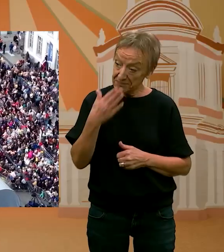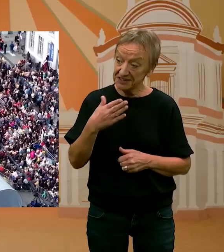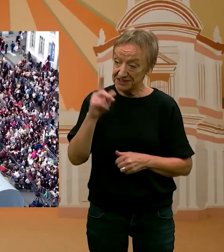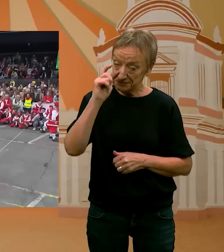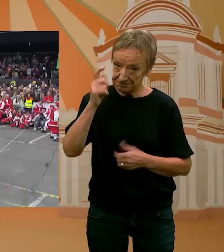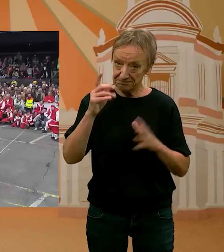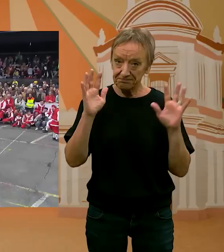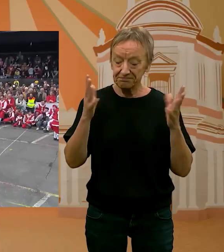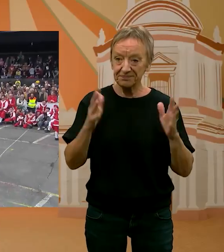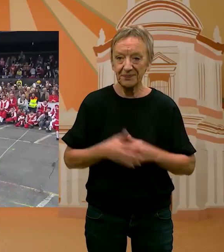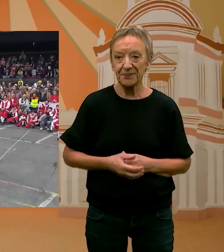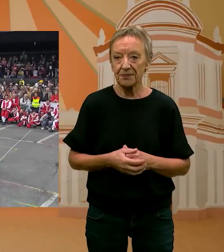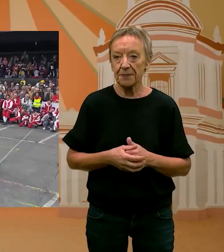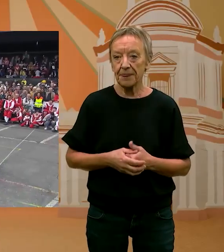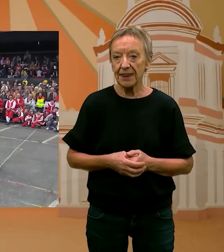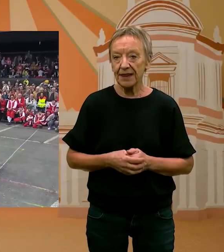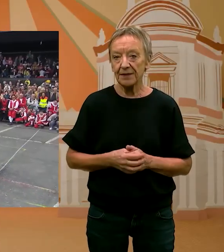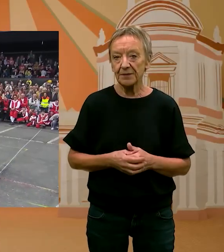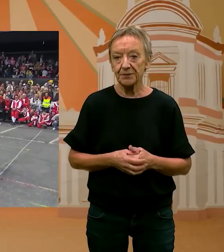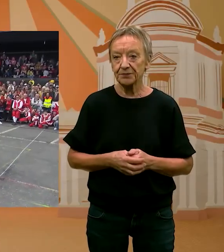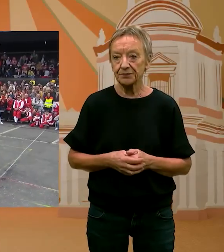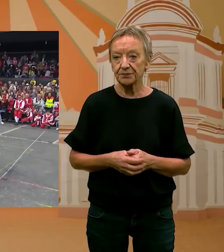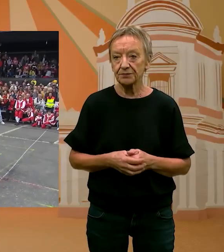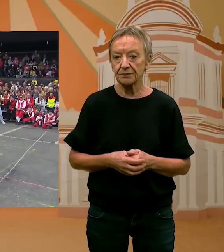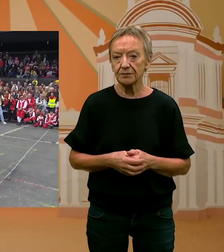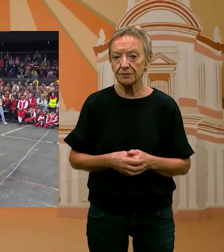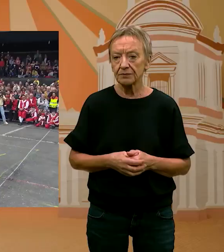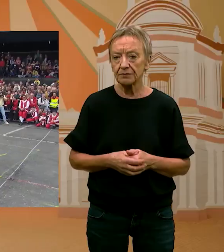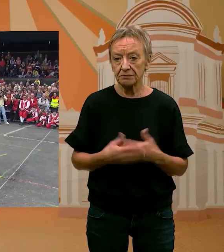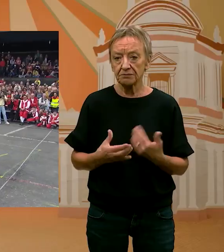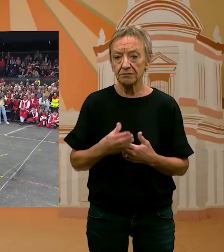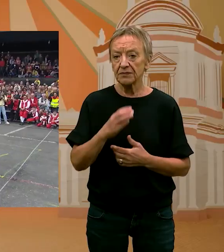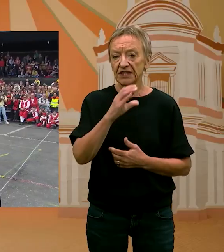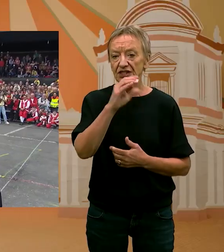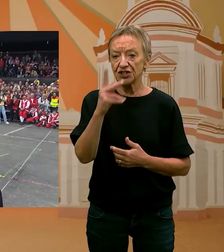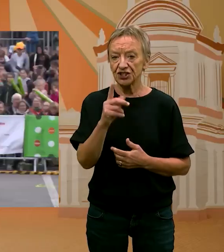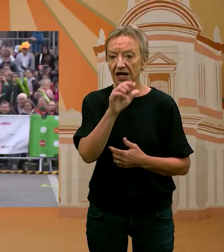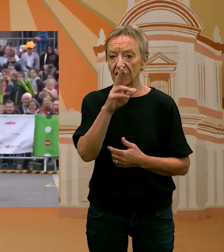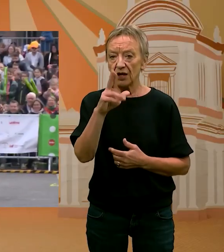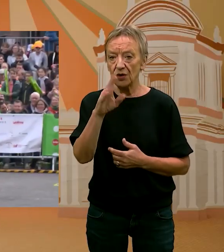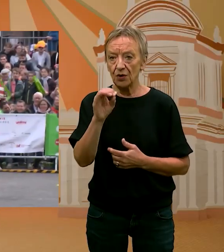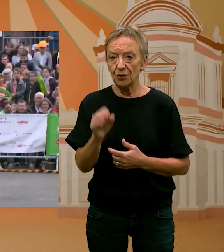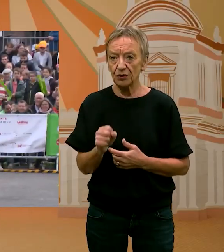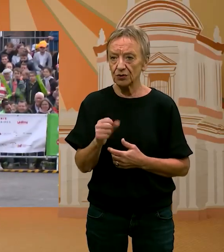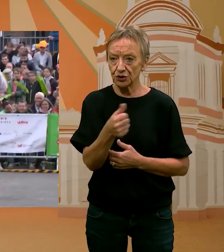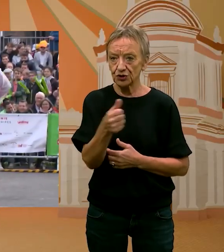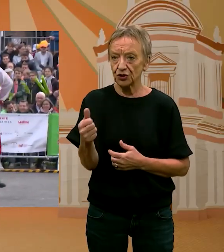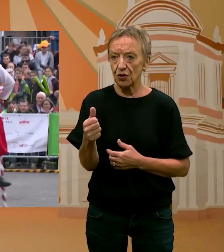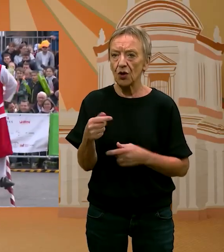Et là, on peut voir que Charles s'est fait isoler et commence à voir qu'il est la prochaine victime, mais aussi Maxime Zenki. Oui. Et donc, du coup, là,